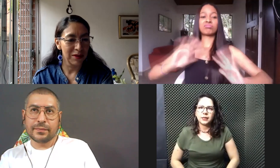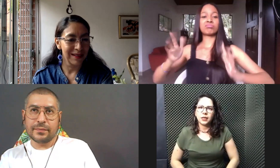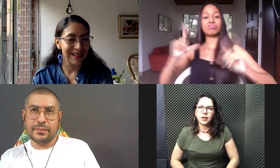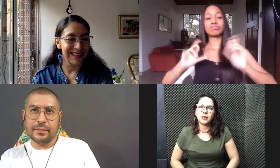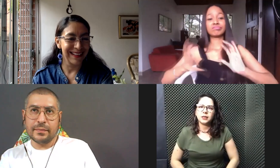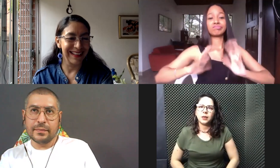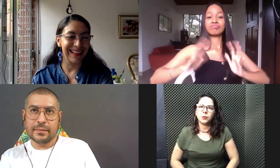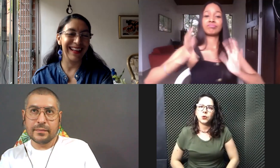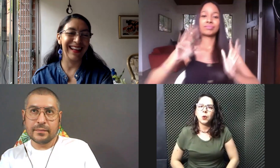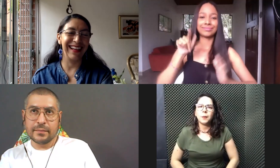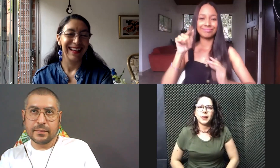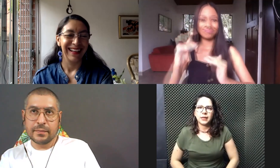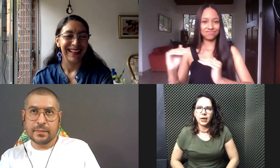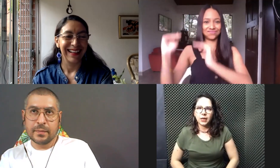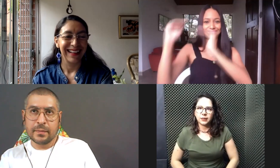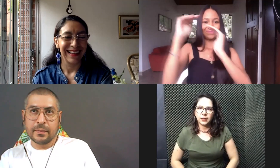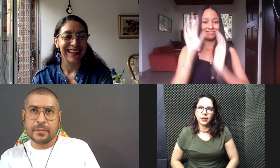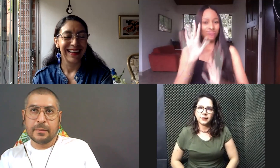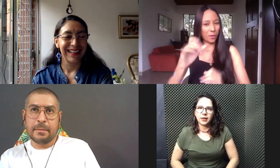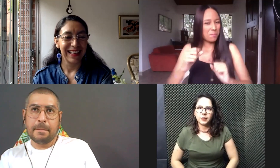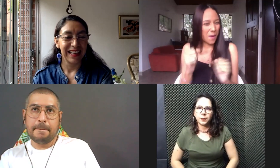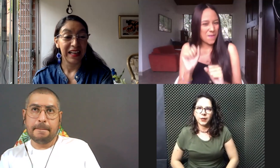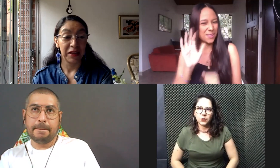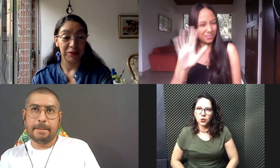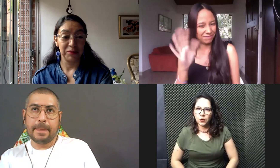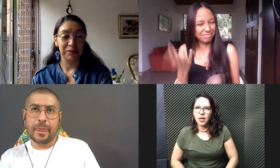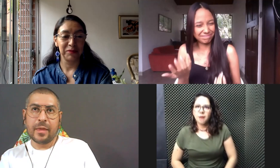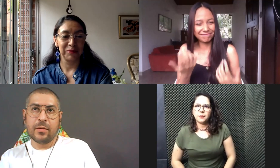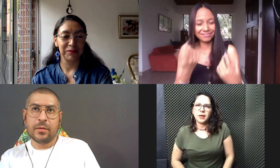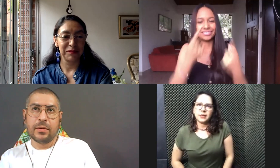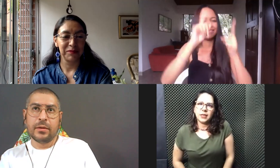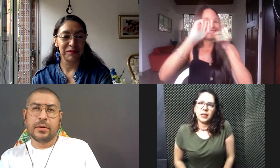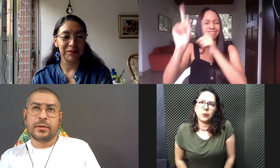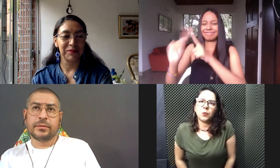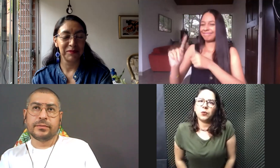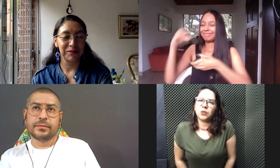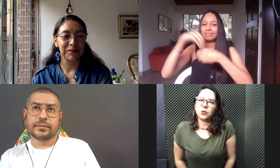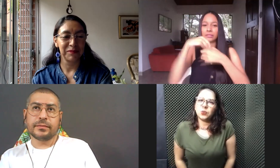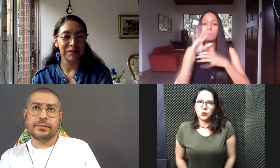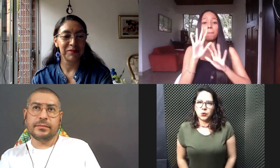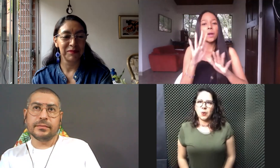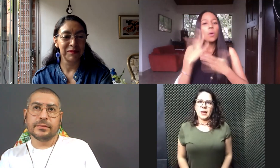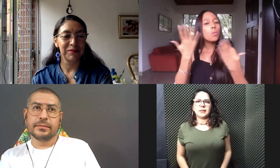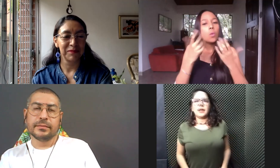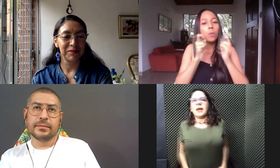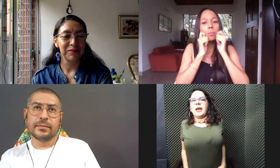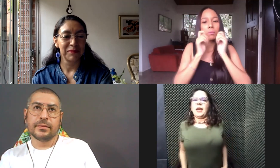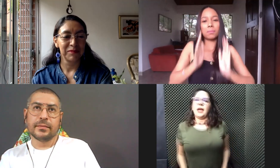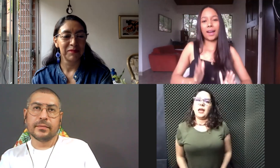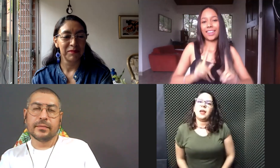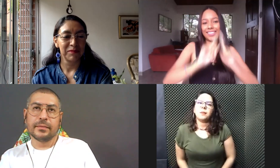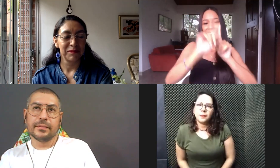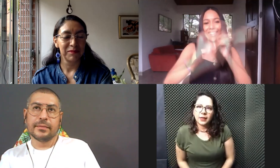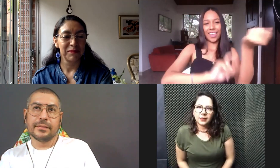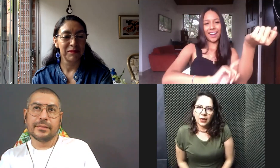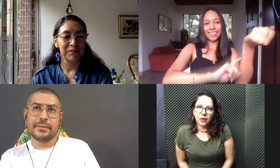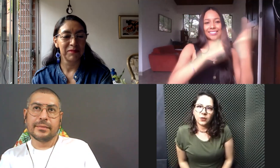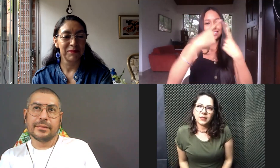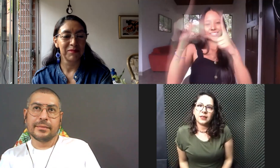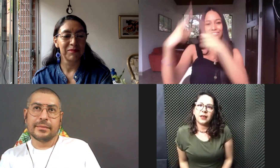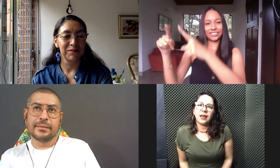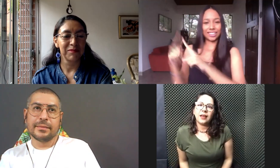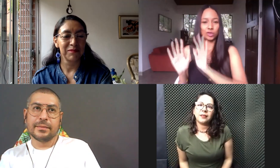las señas, digamos, son como más serias, tienen esta expresión más seña, digamos, como un discurso más